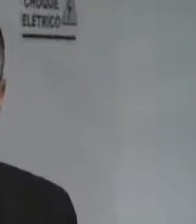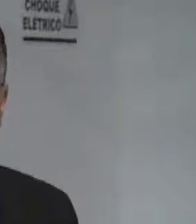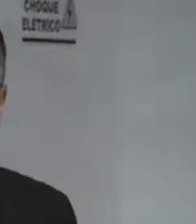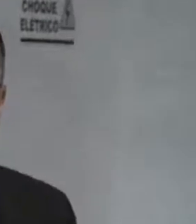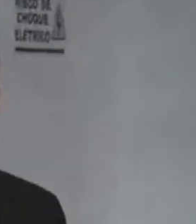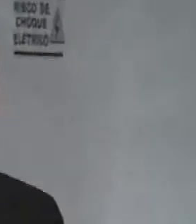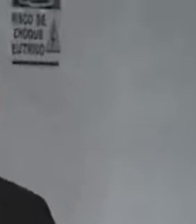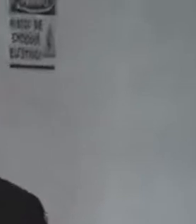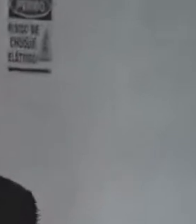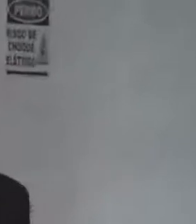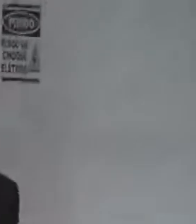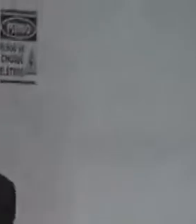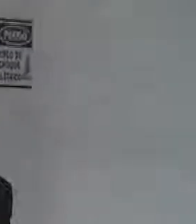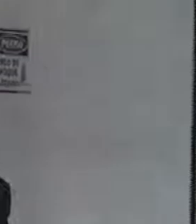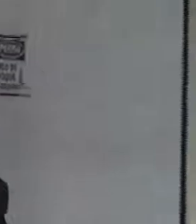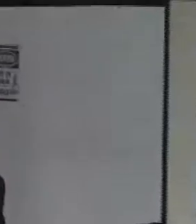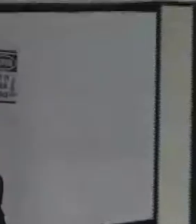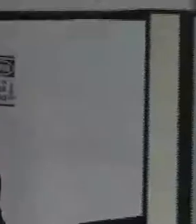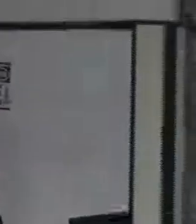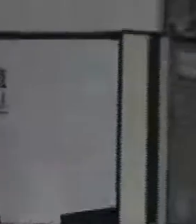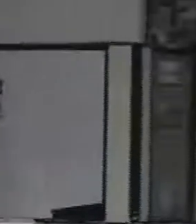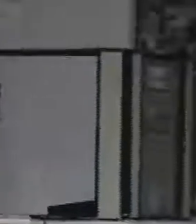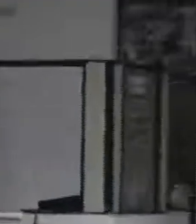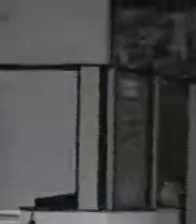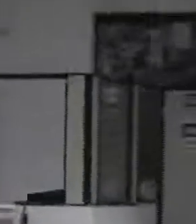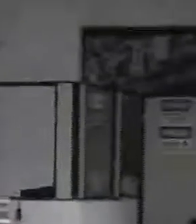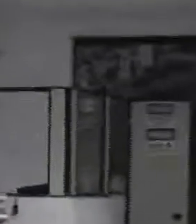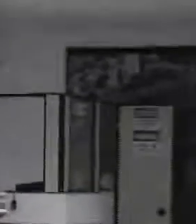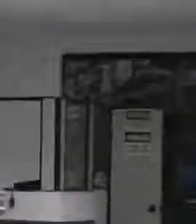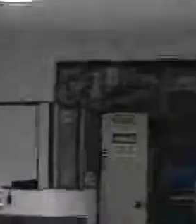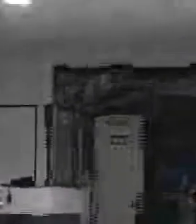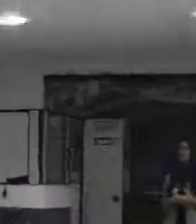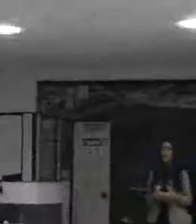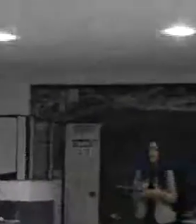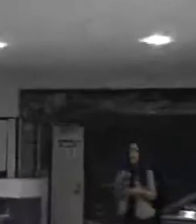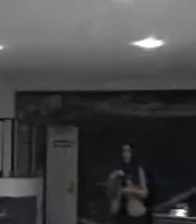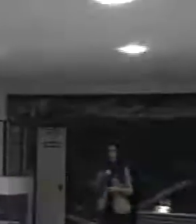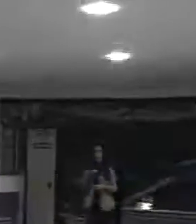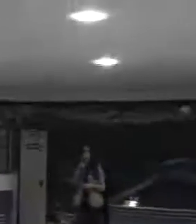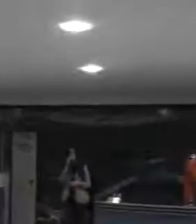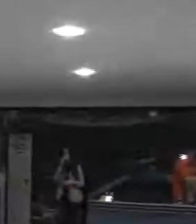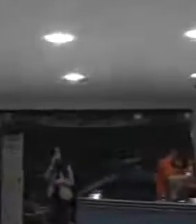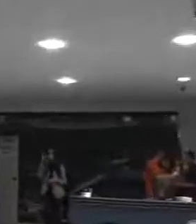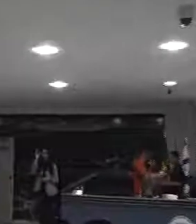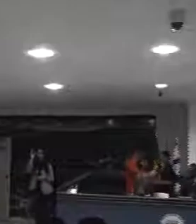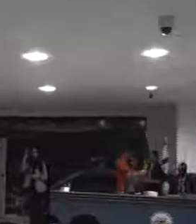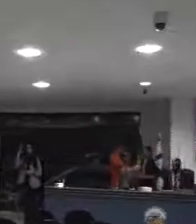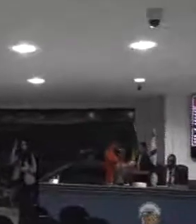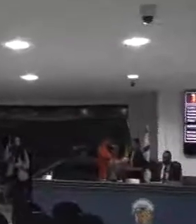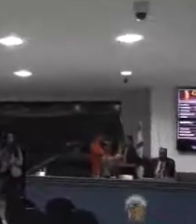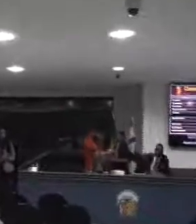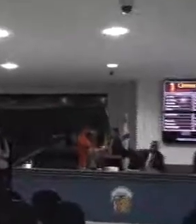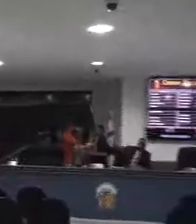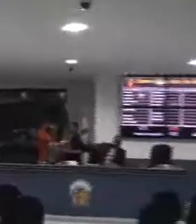vez mais e fazendo com que as coisas aconteçam. E assim eu encerro o meu discurso. Muito obrigado, senhor presidente. Nada, vereador.